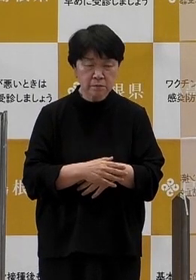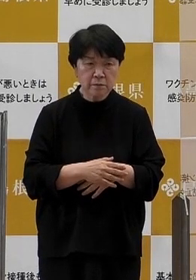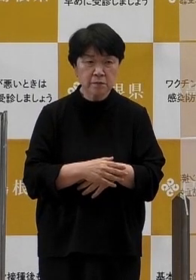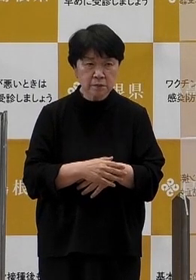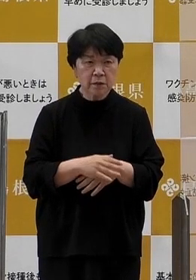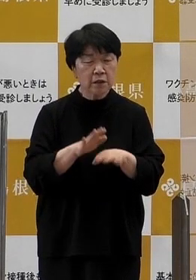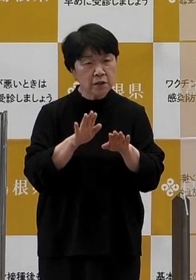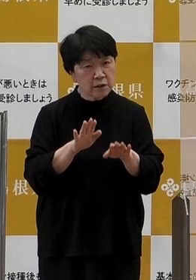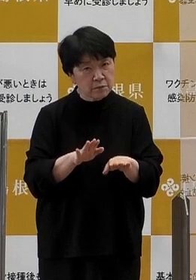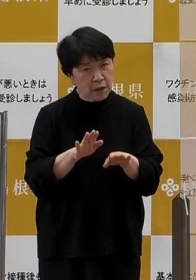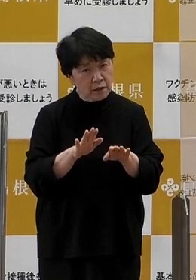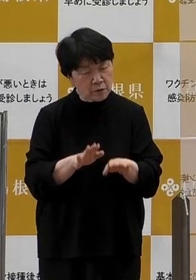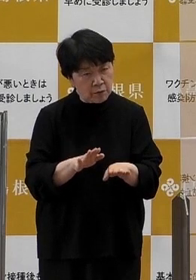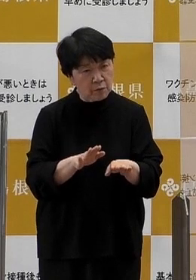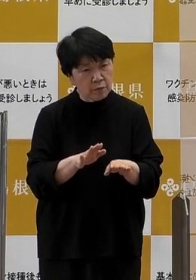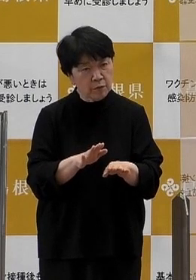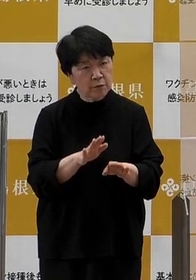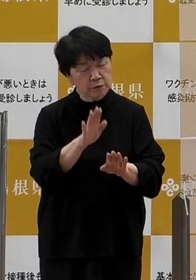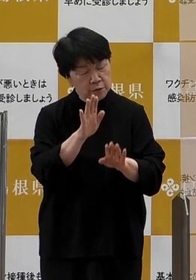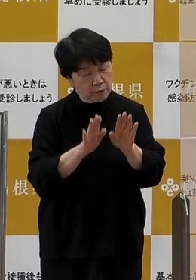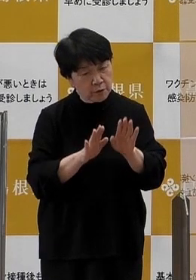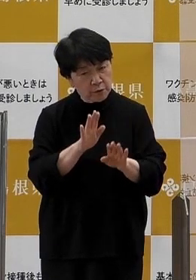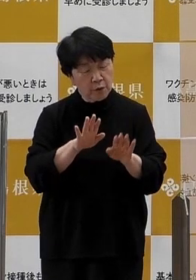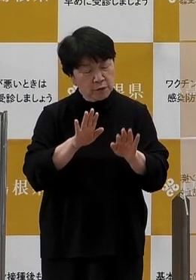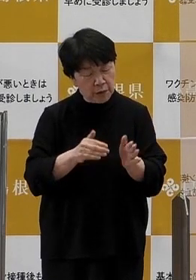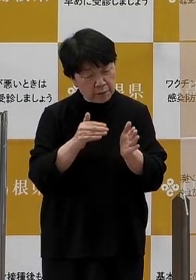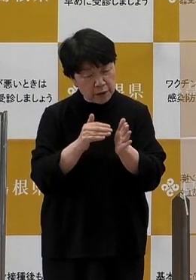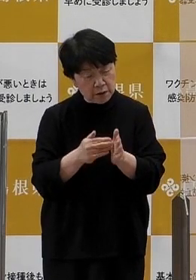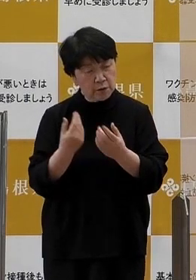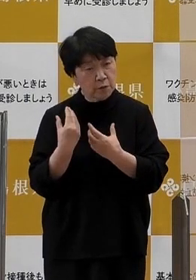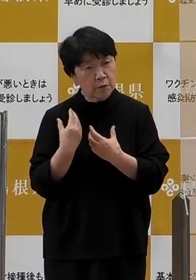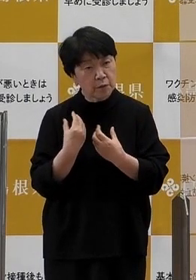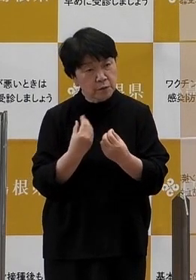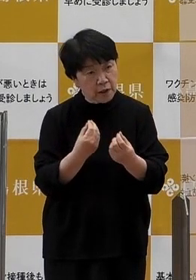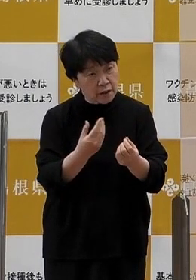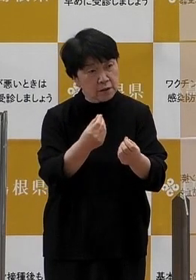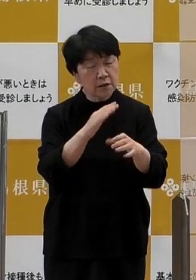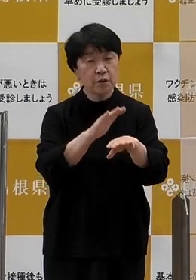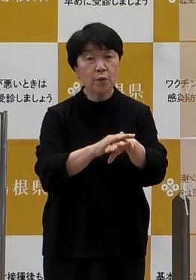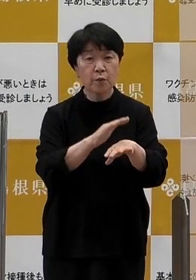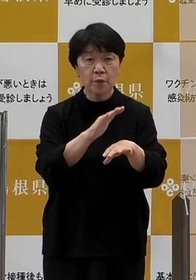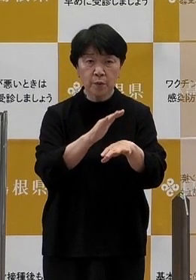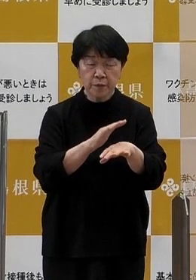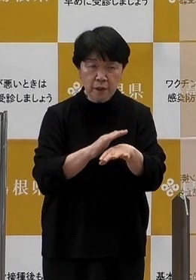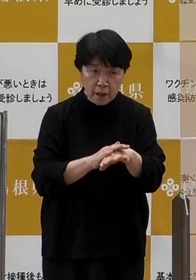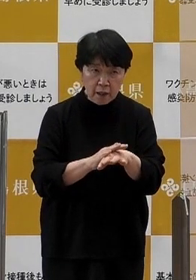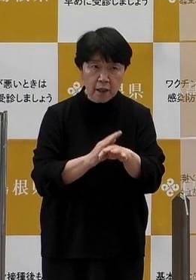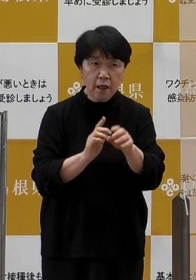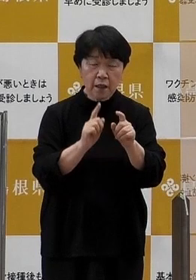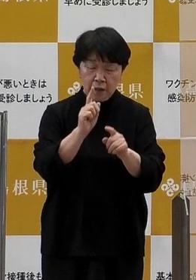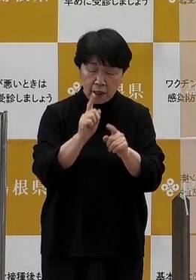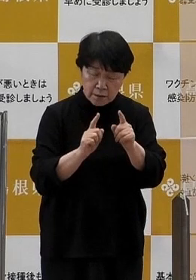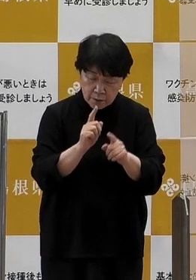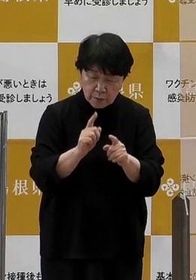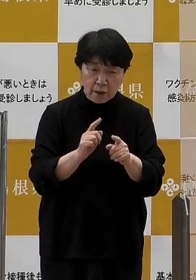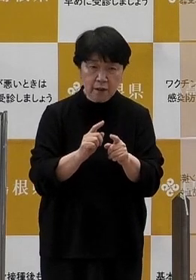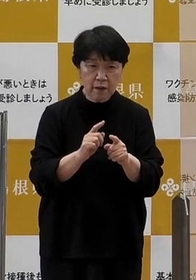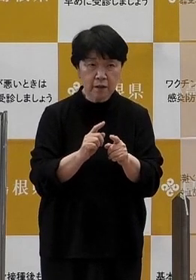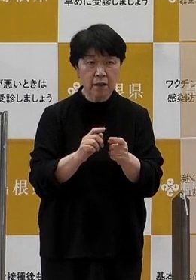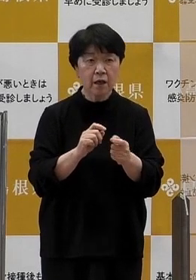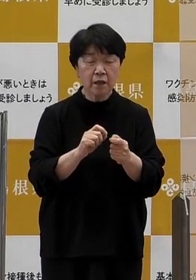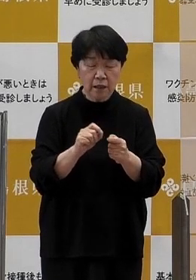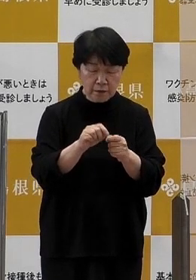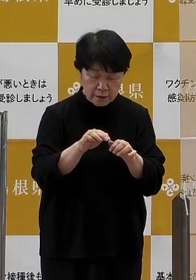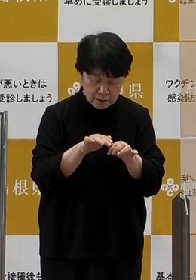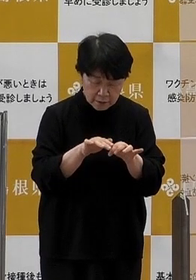せないということなので、今までと同じスタイルでなんとかその治療薬の普及なり何なりを待つ